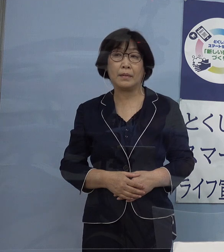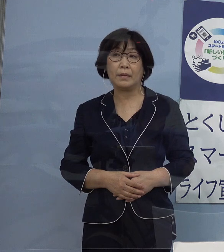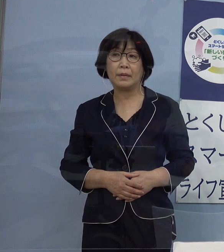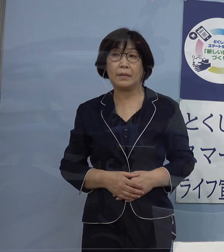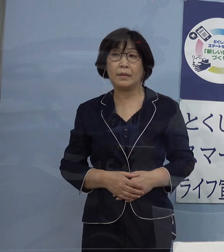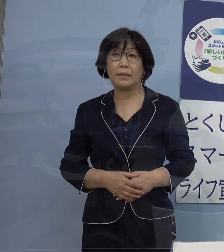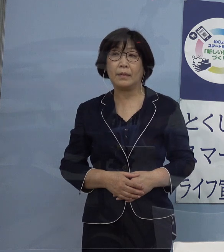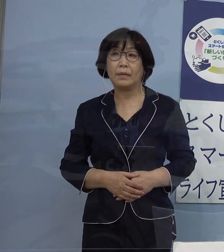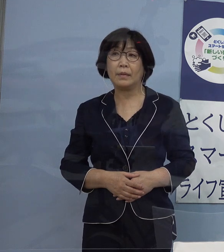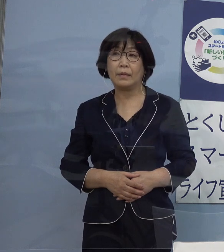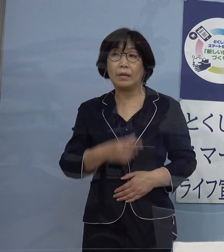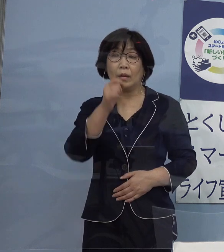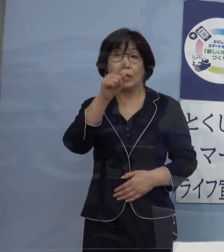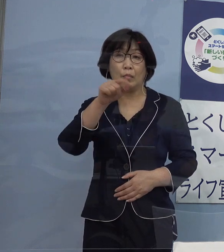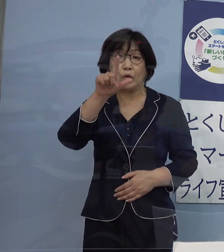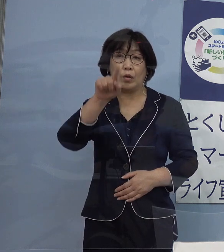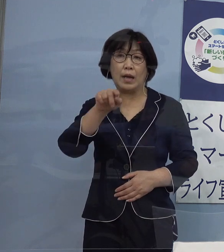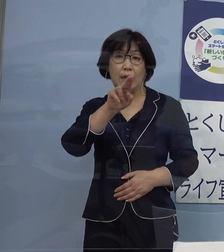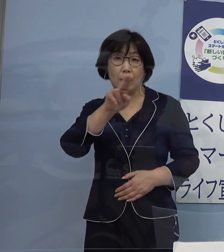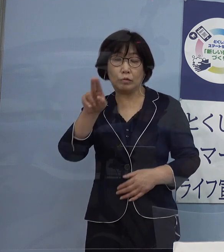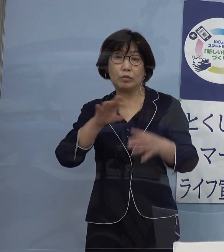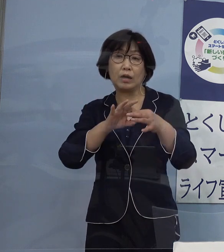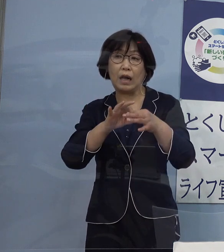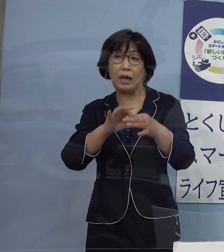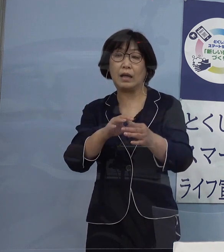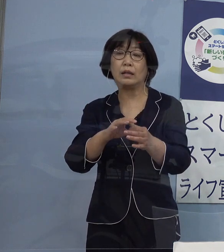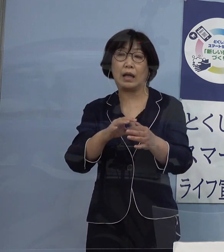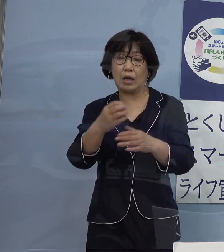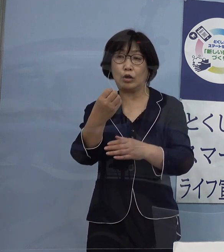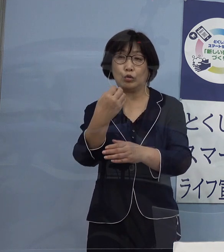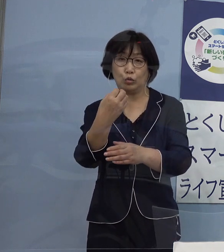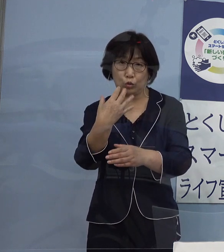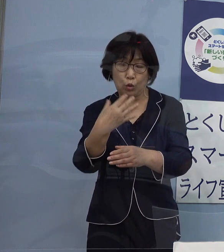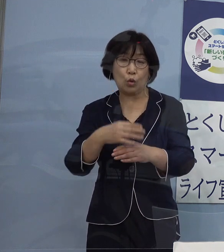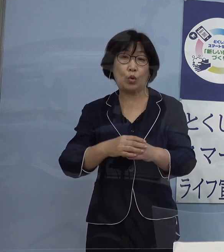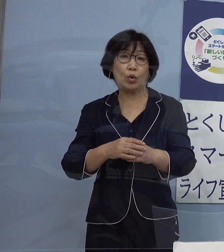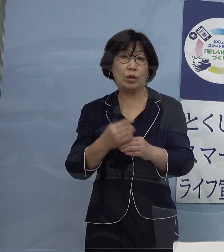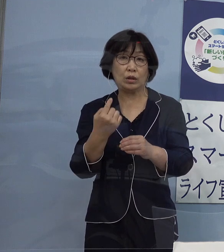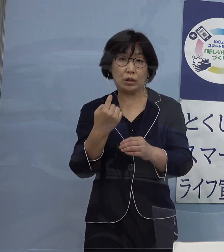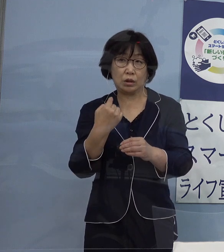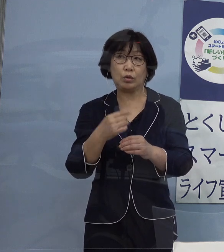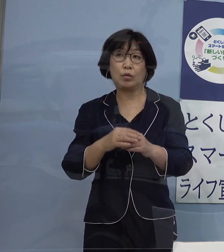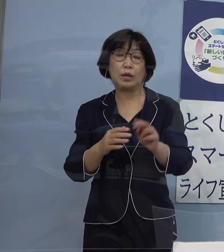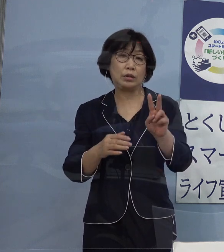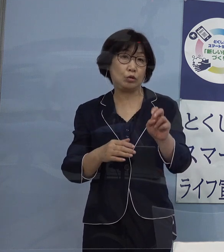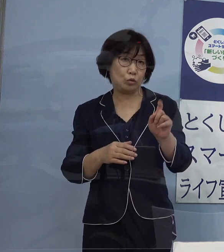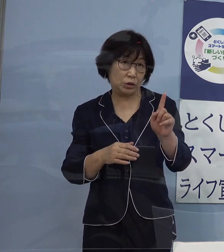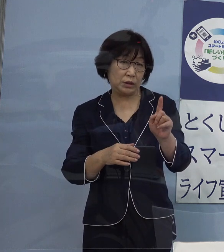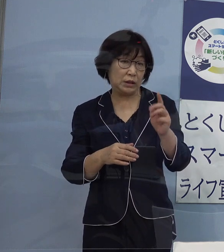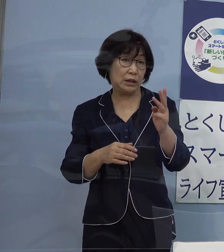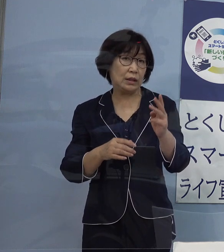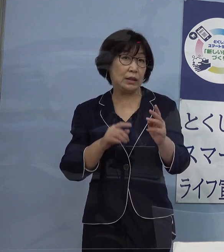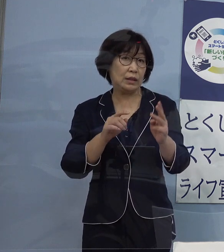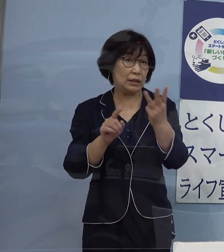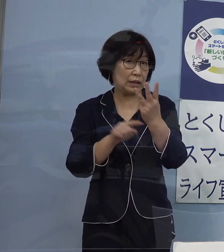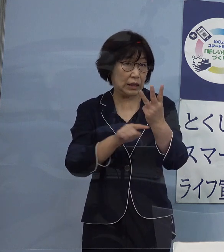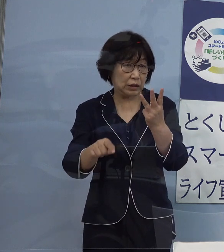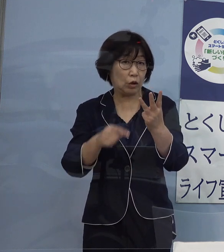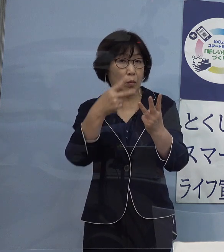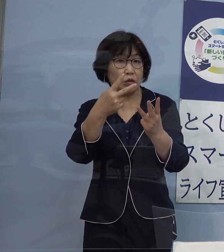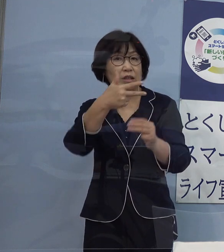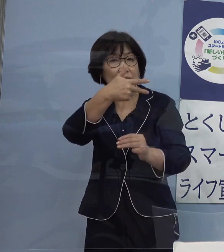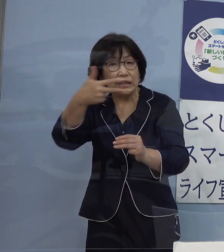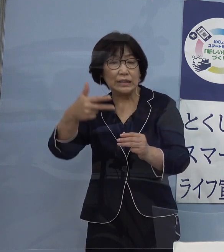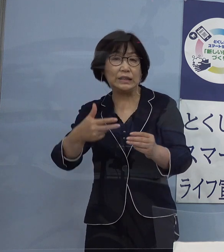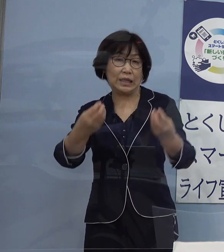ということは、このモンレール関連でいうと、昨日が21名だったのが、その3名ともその関連および二次感染 で、そういうこと